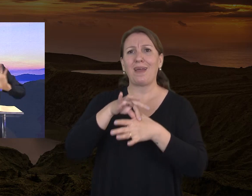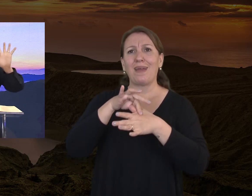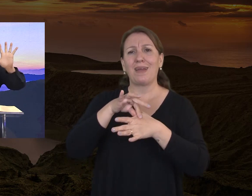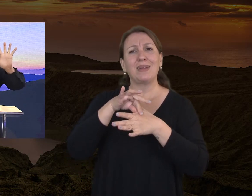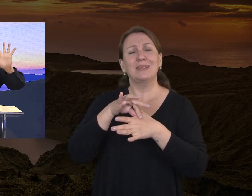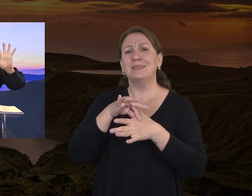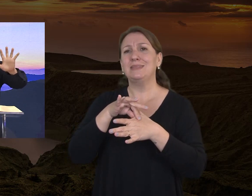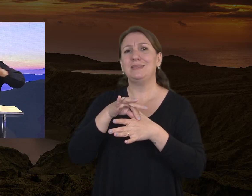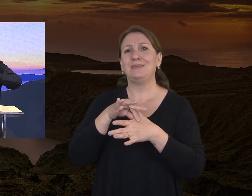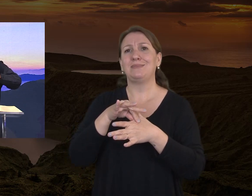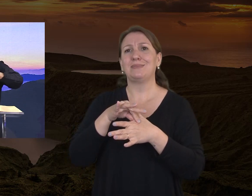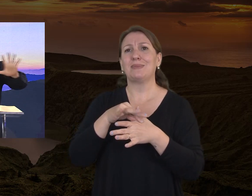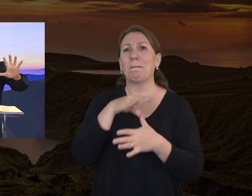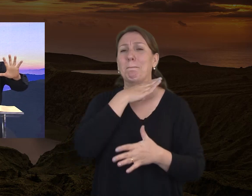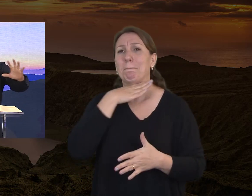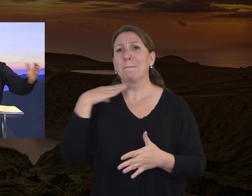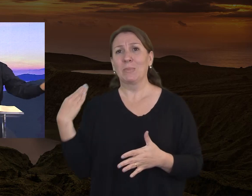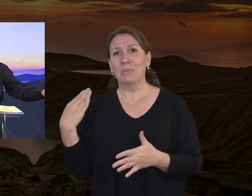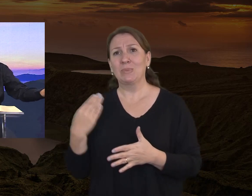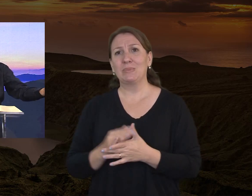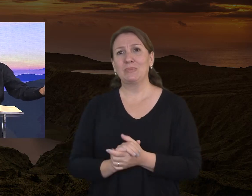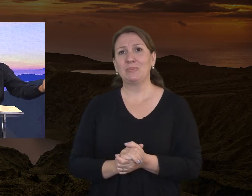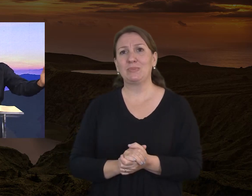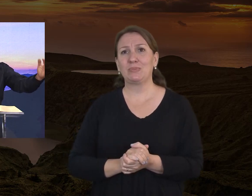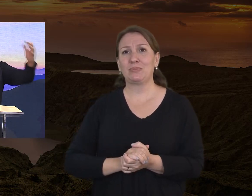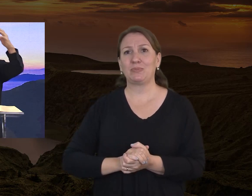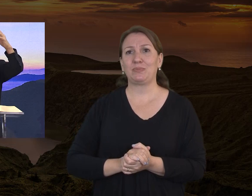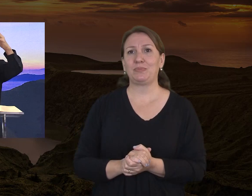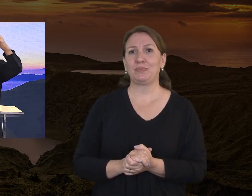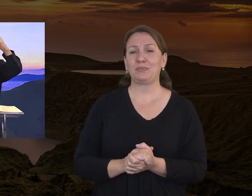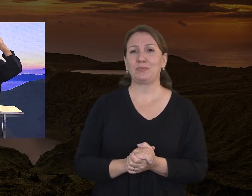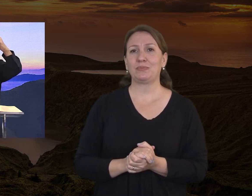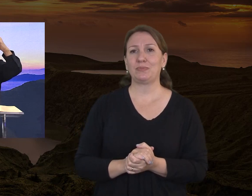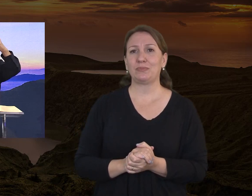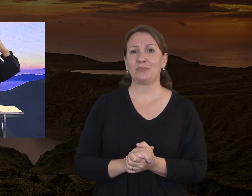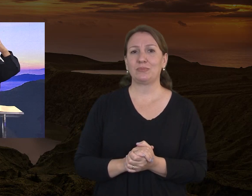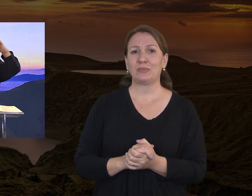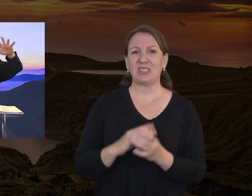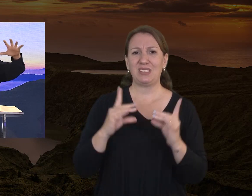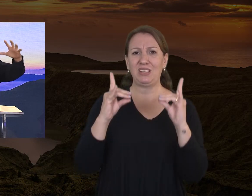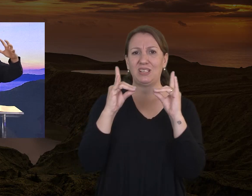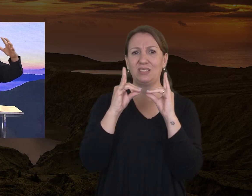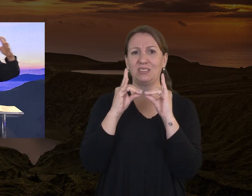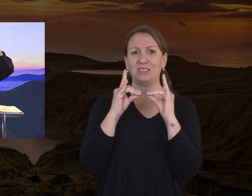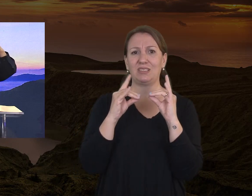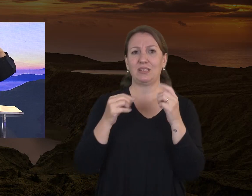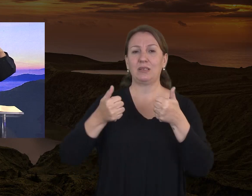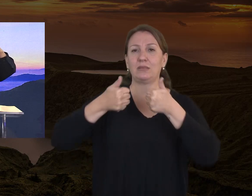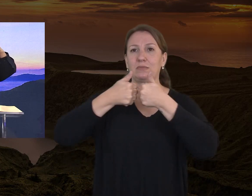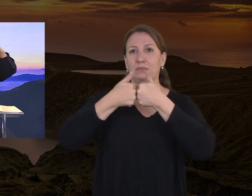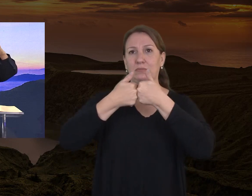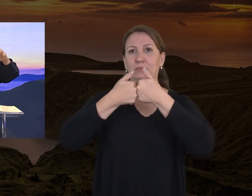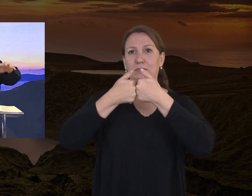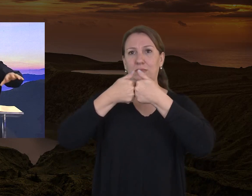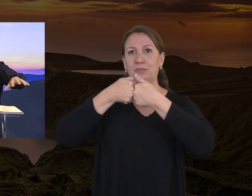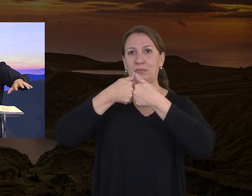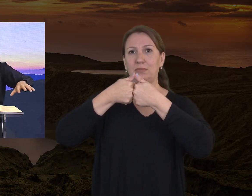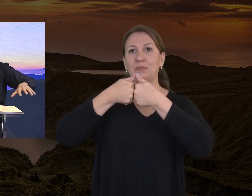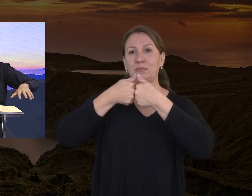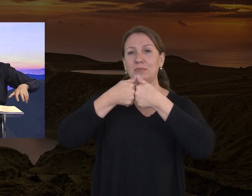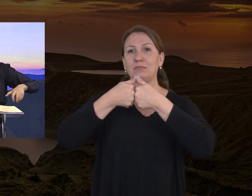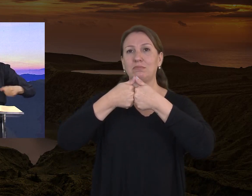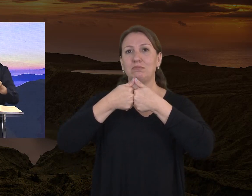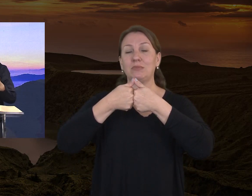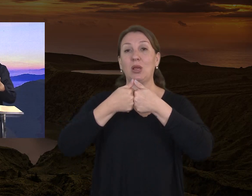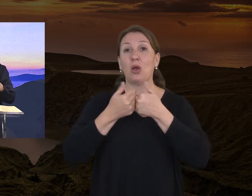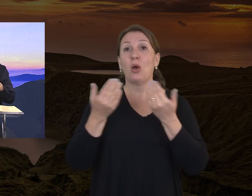ver o Deus da glória na Arca da Aliança, e com os 2 querubins ali, representando a glória de Deus, e nós